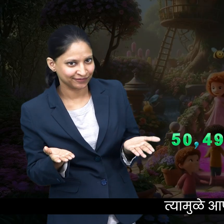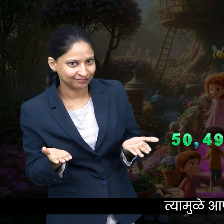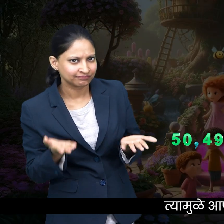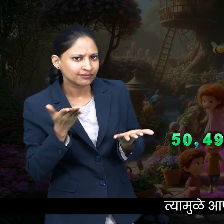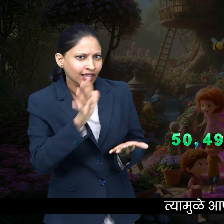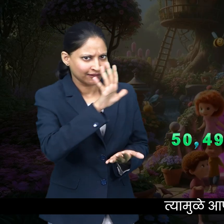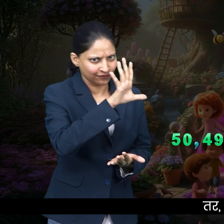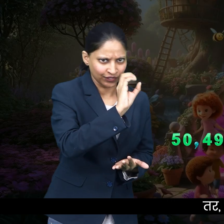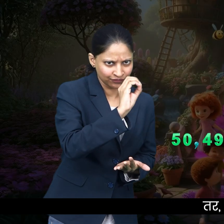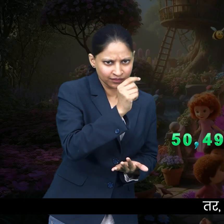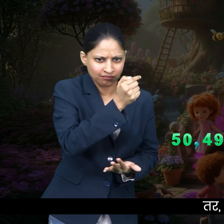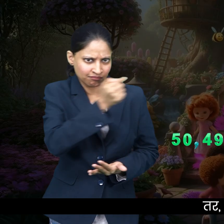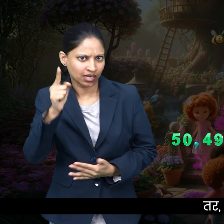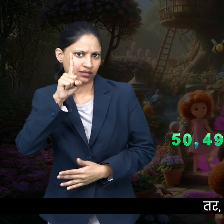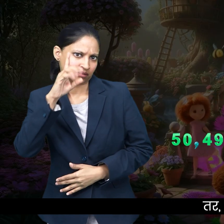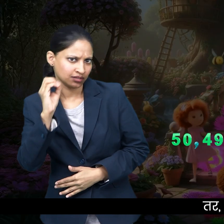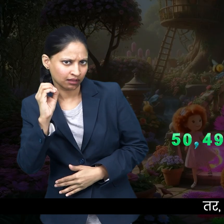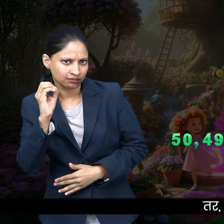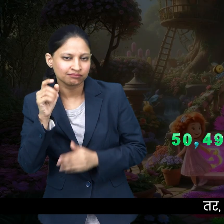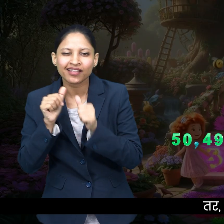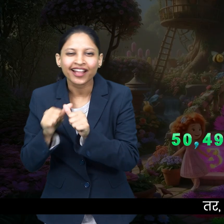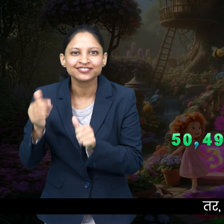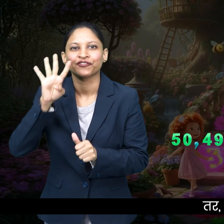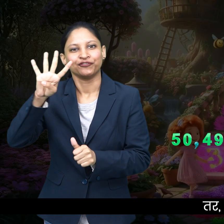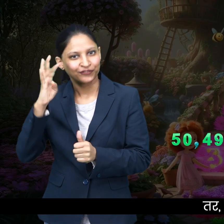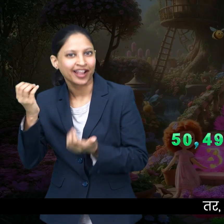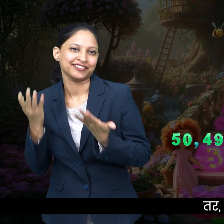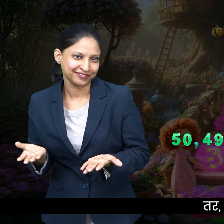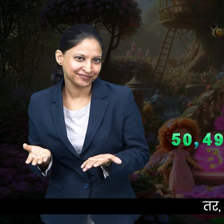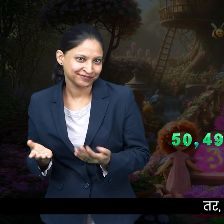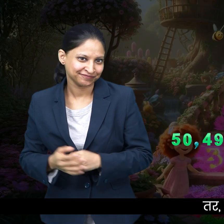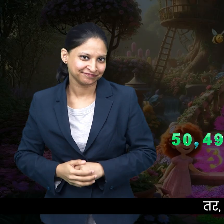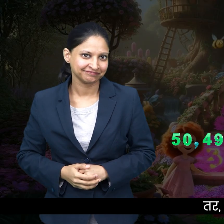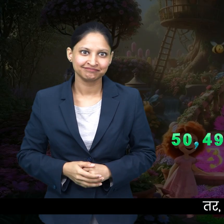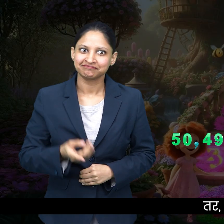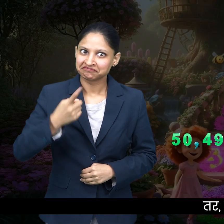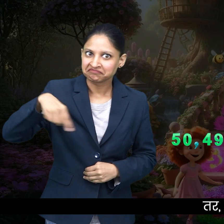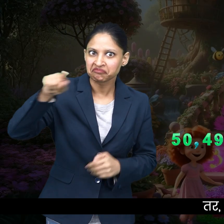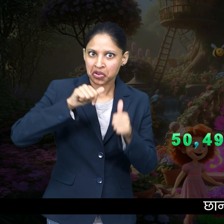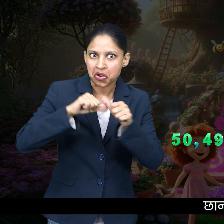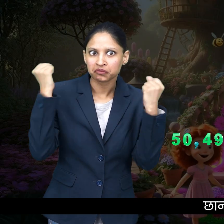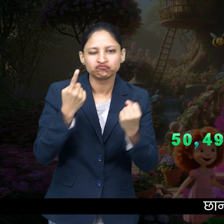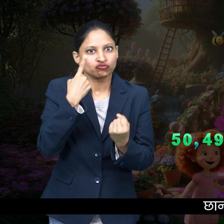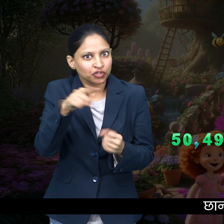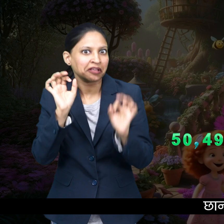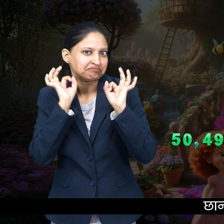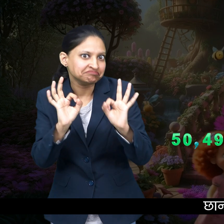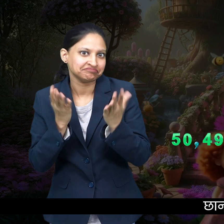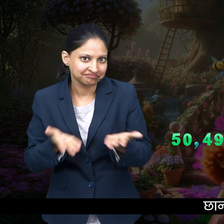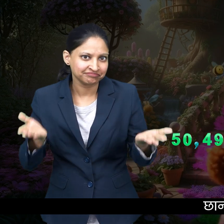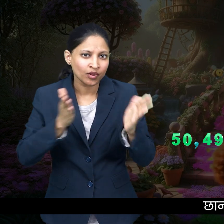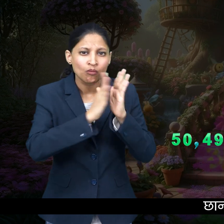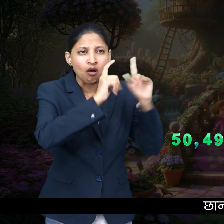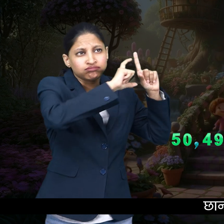वर पोहोचतो. तर 50 वजा 10 बरोबर 40. छान,